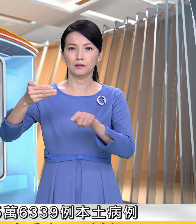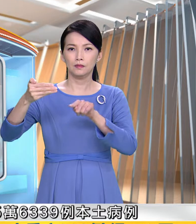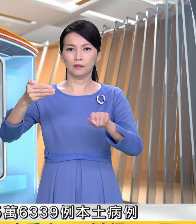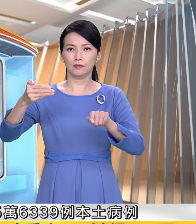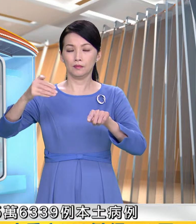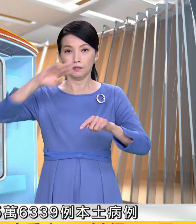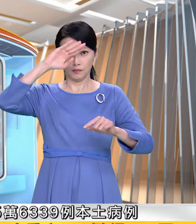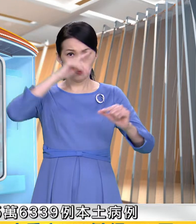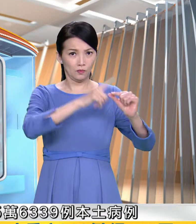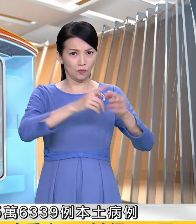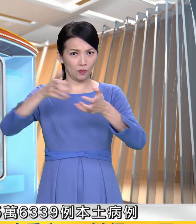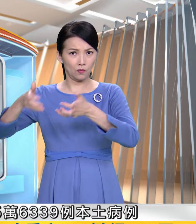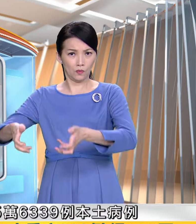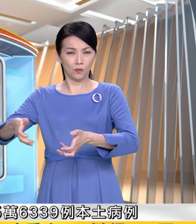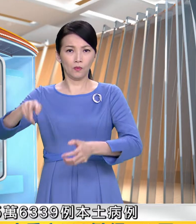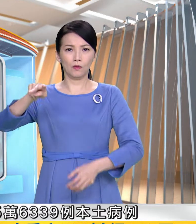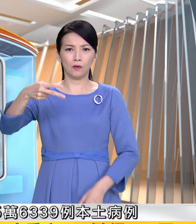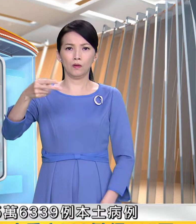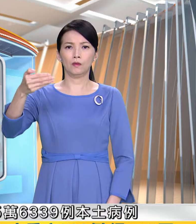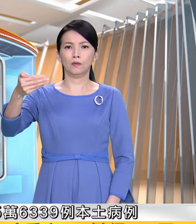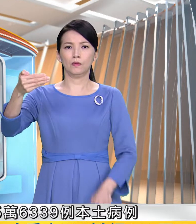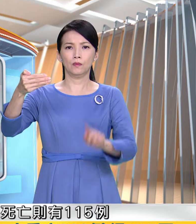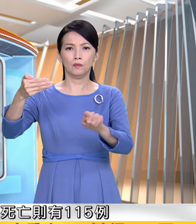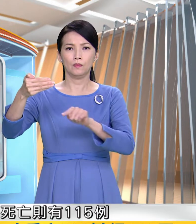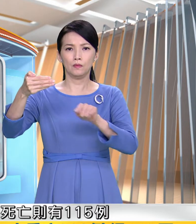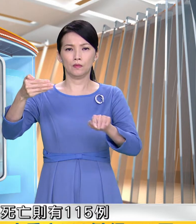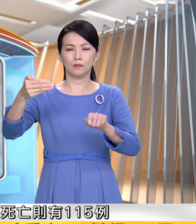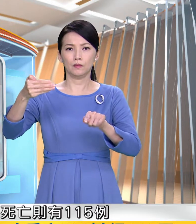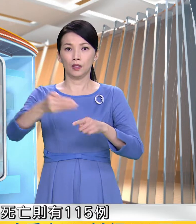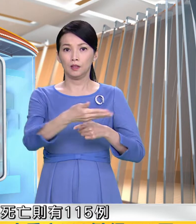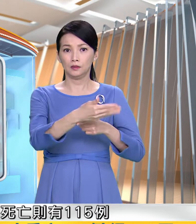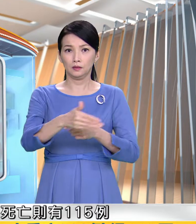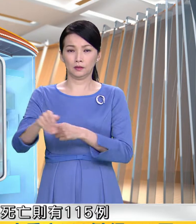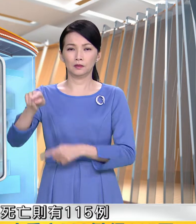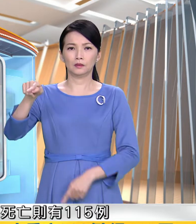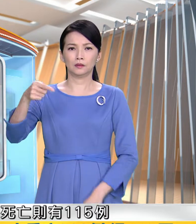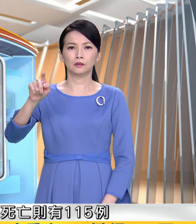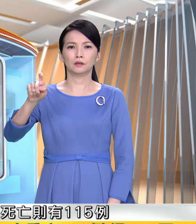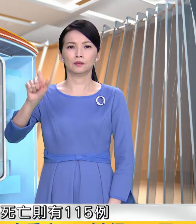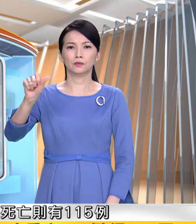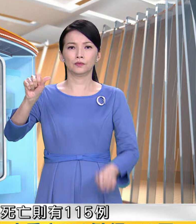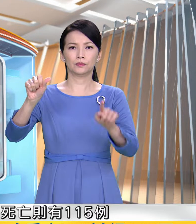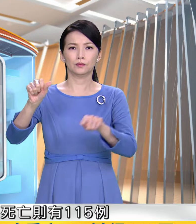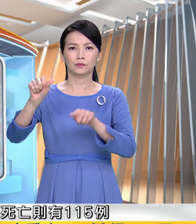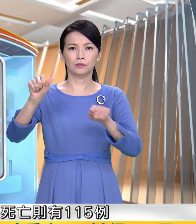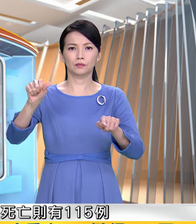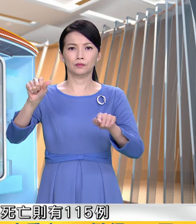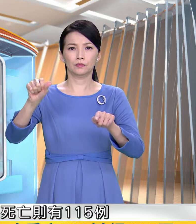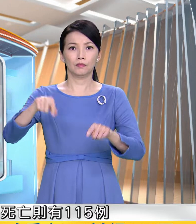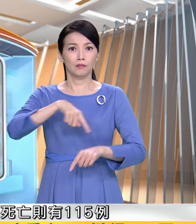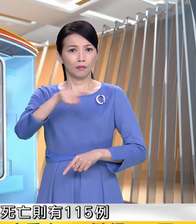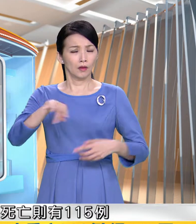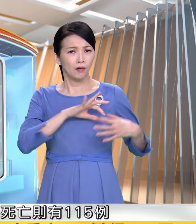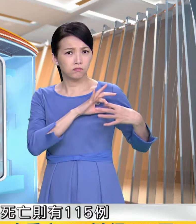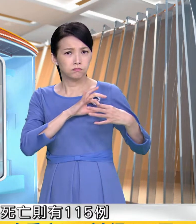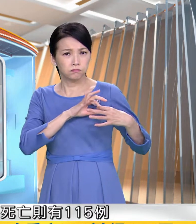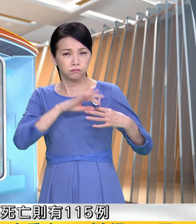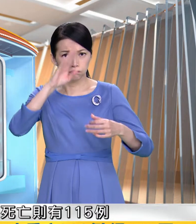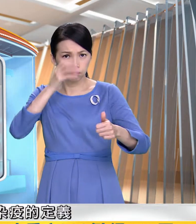56,339例的本土病例，中重症新增209例，死亡则是有115例。对